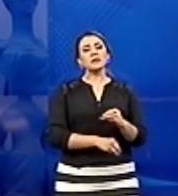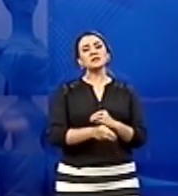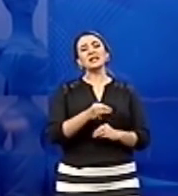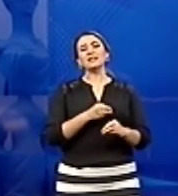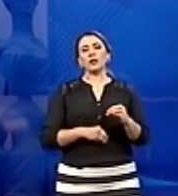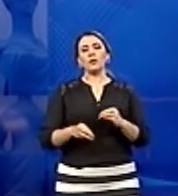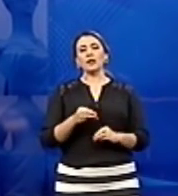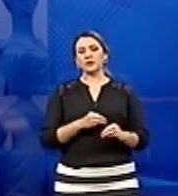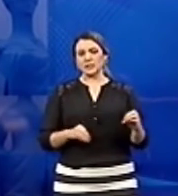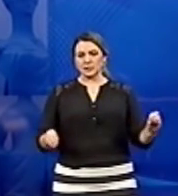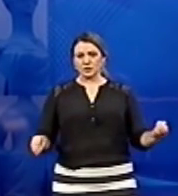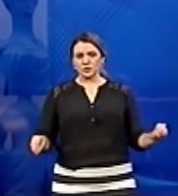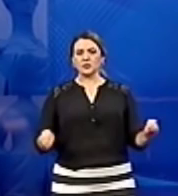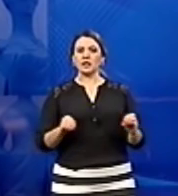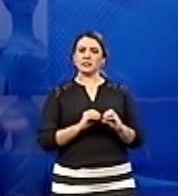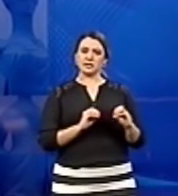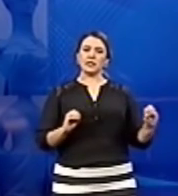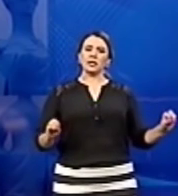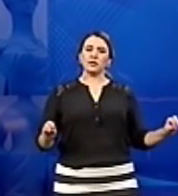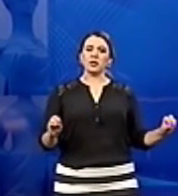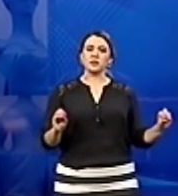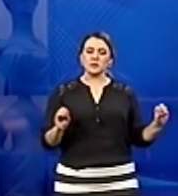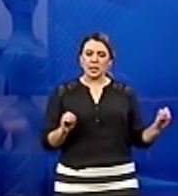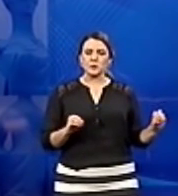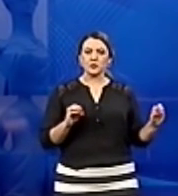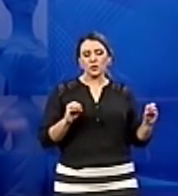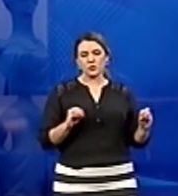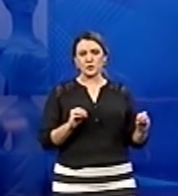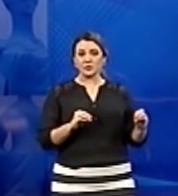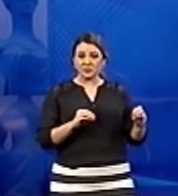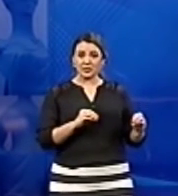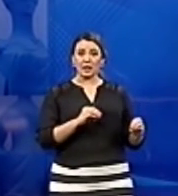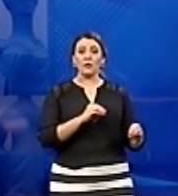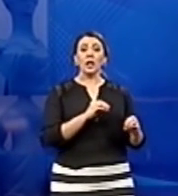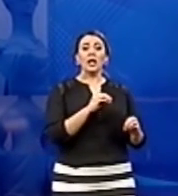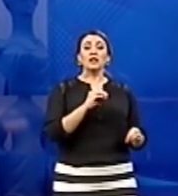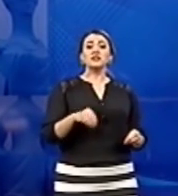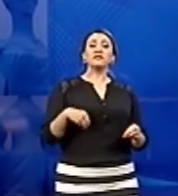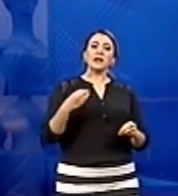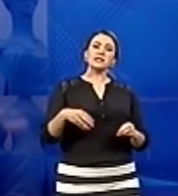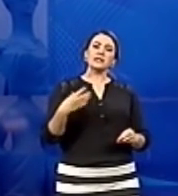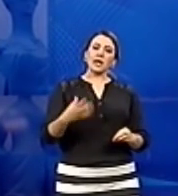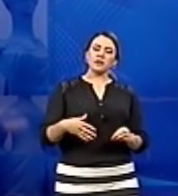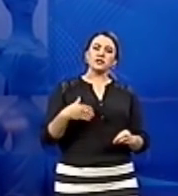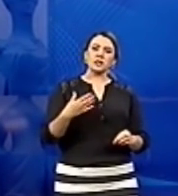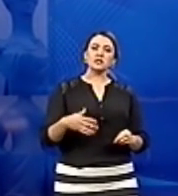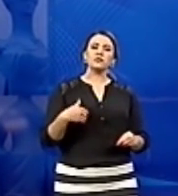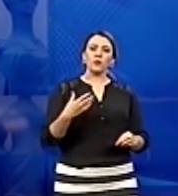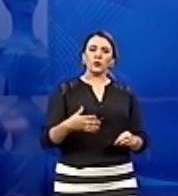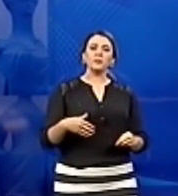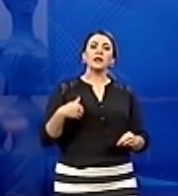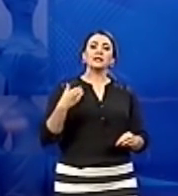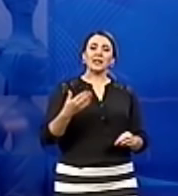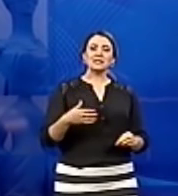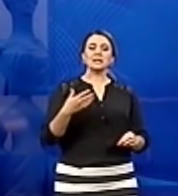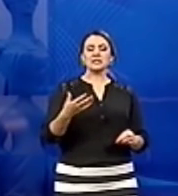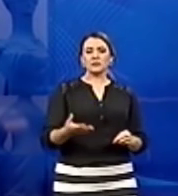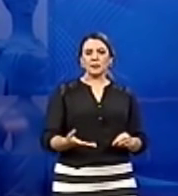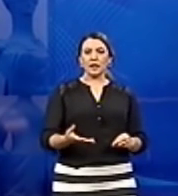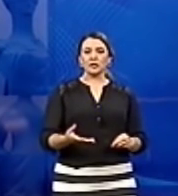seus 34 incisos, que existem ali no artigo 7º da Constituição Federal, diversas garantias foram trazidas ao